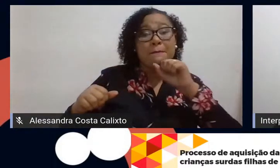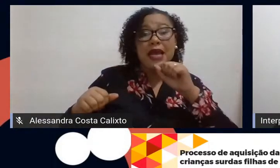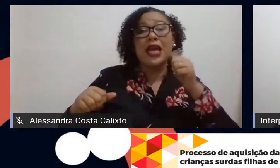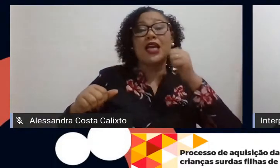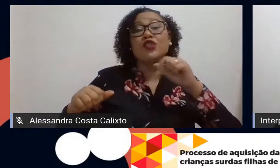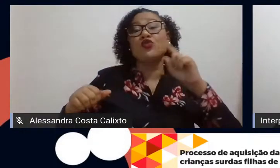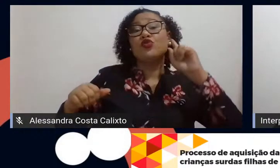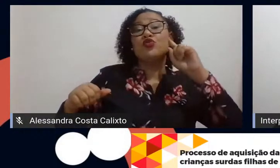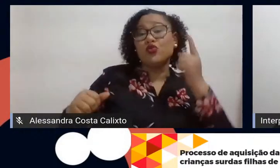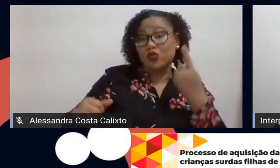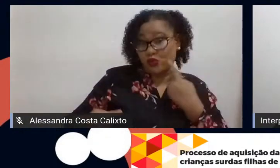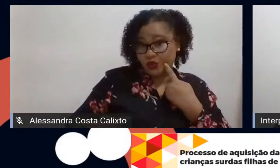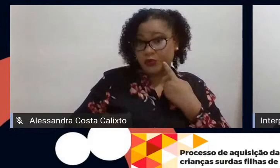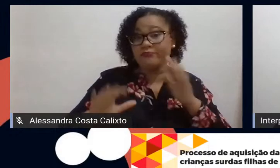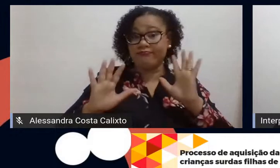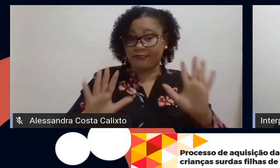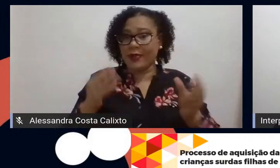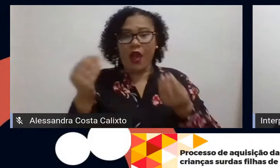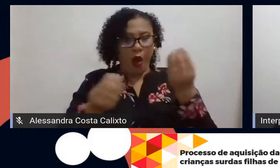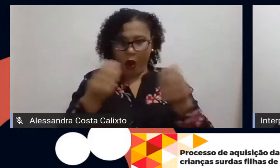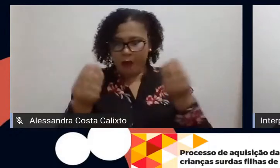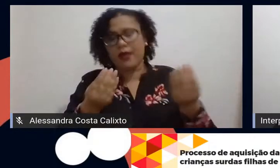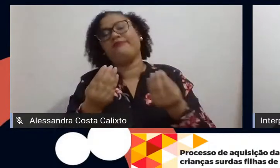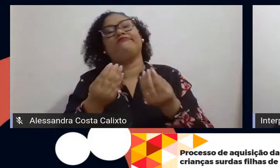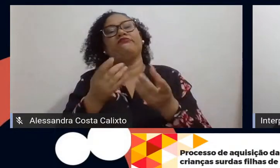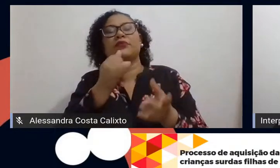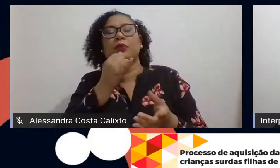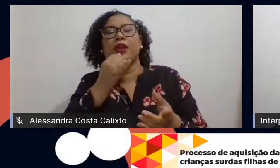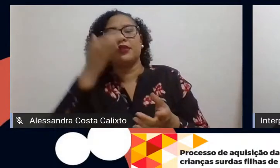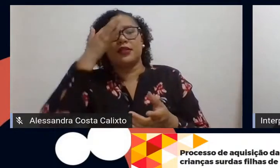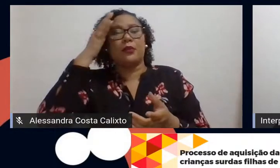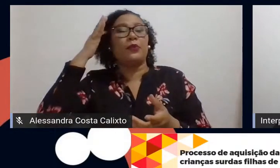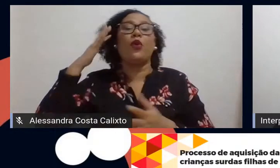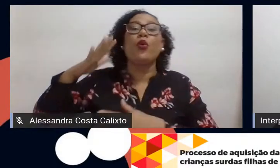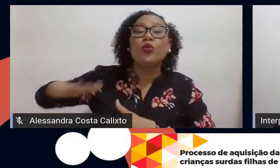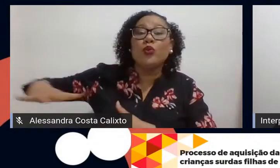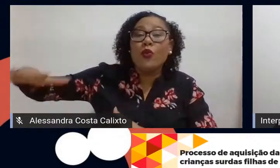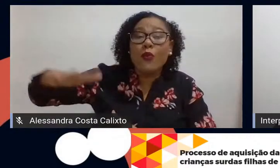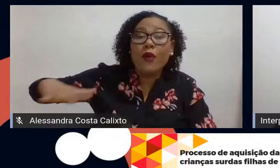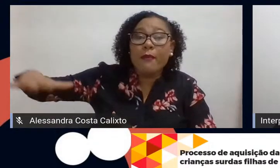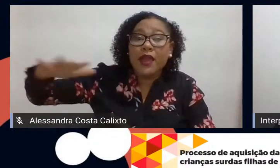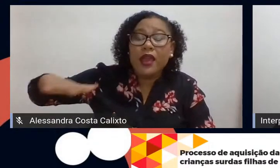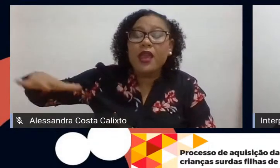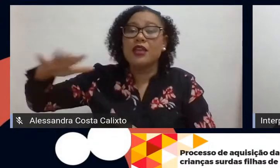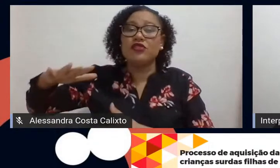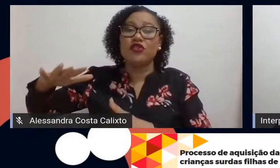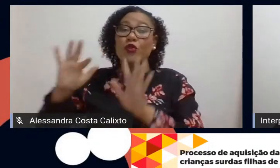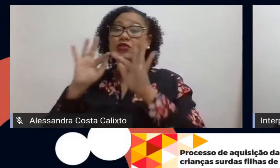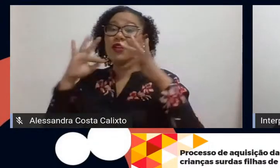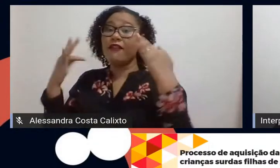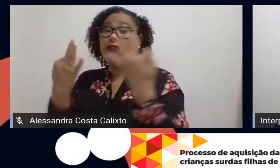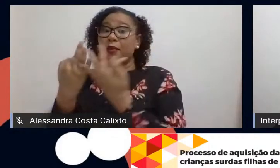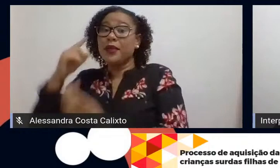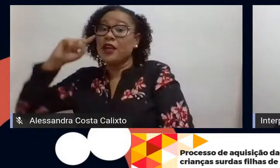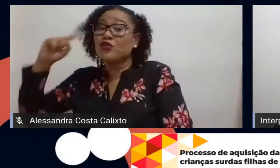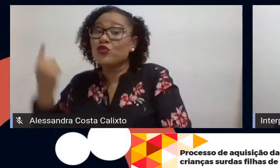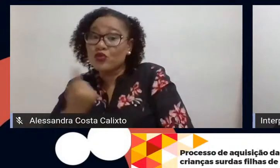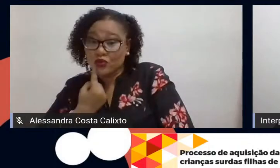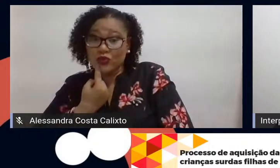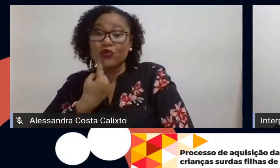é um ambiente totalmente diferente de quando você tem pais ouvintes. São dois ambientes diferentes. Como é que acontece a aquisição com as